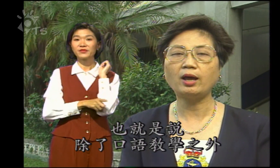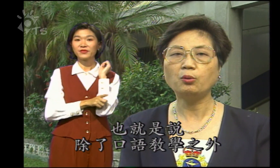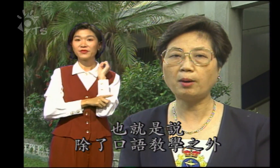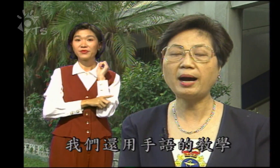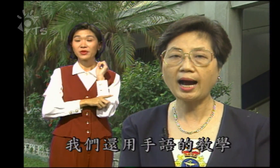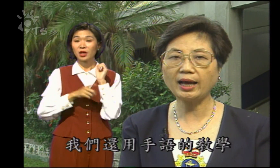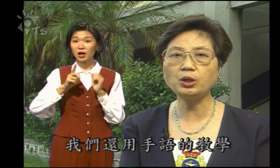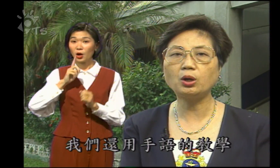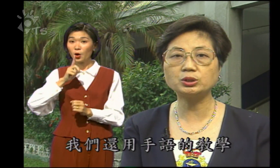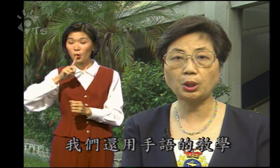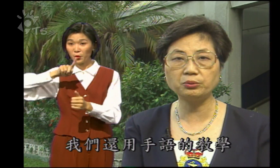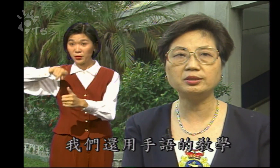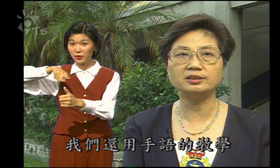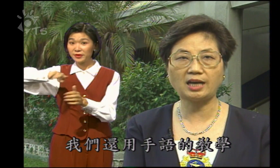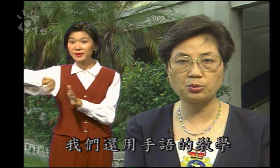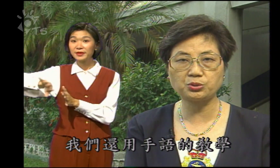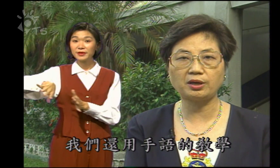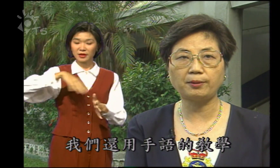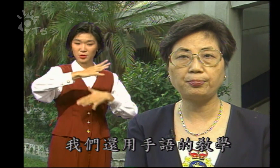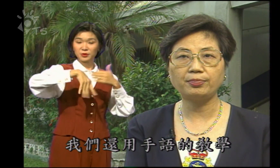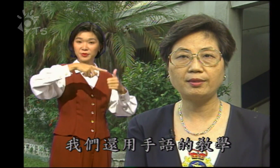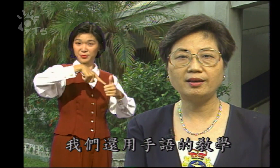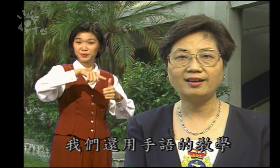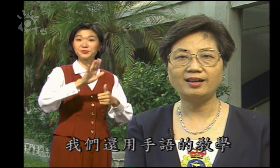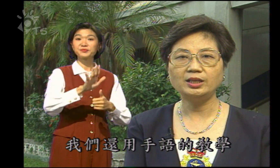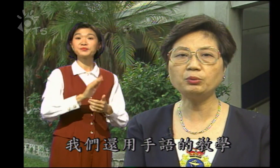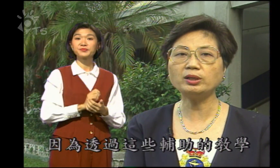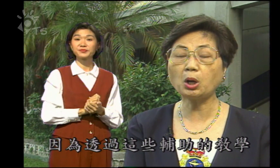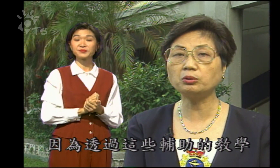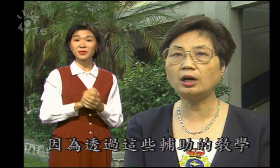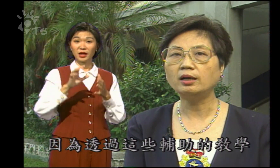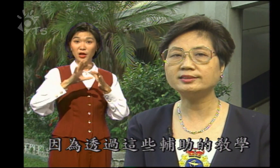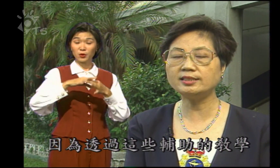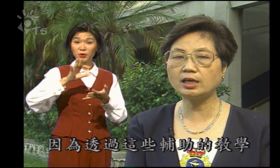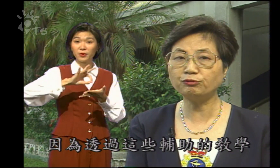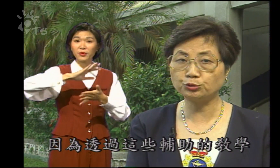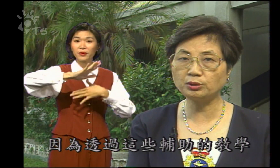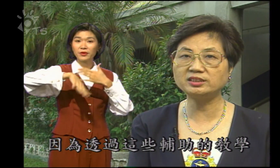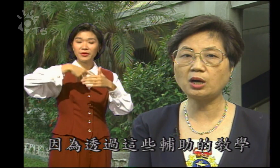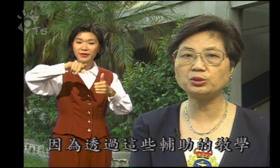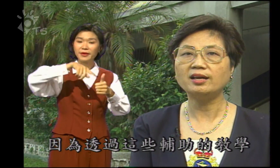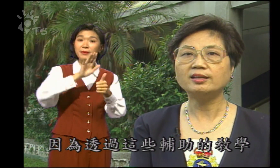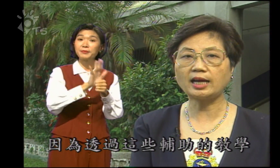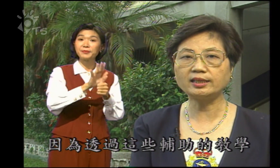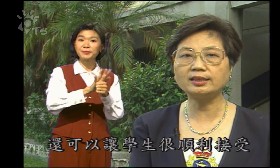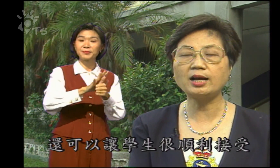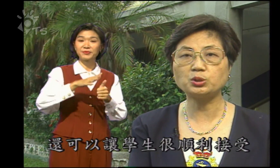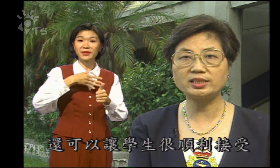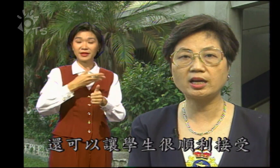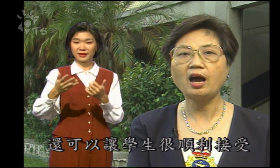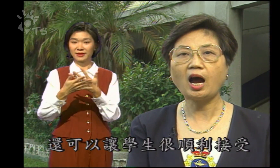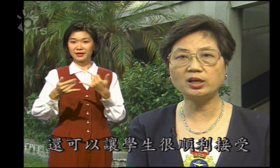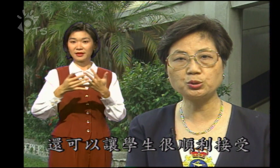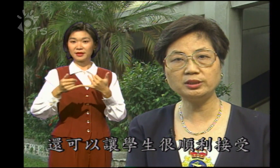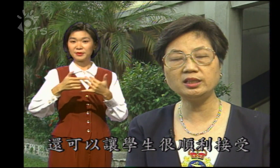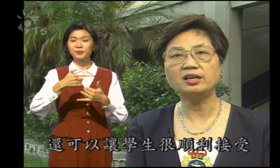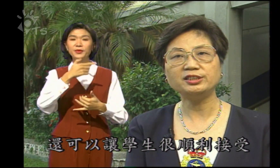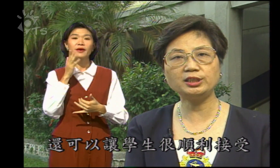我们还用手语的教学，因为透过这些辅助的教学才可以让学生很顺利的接